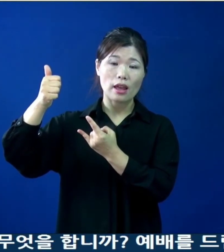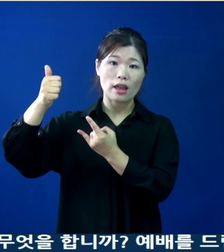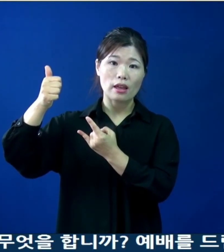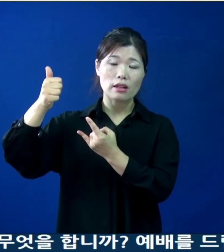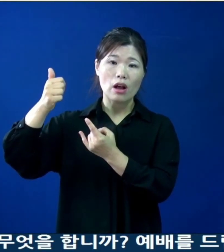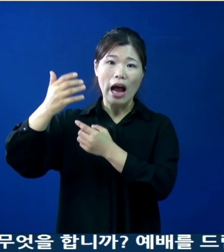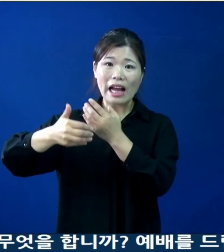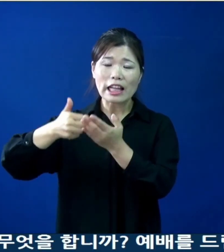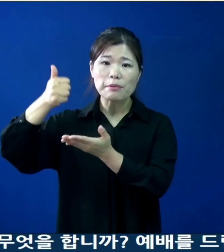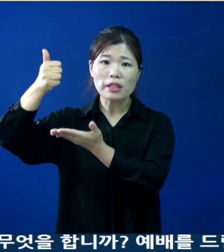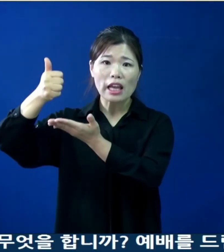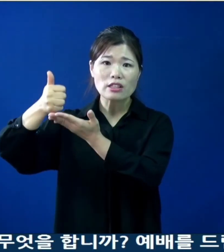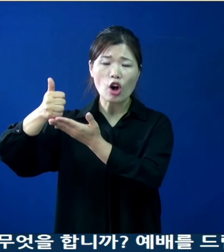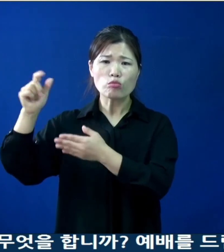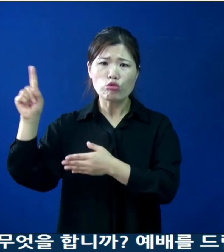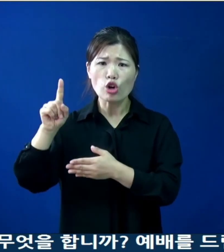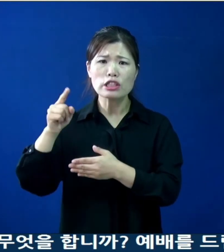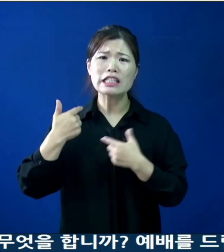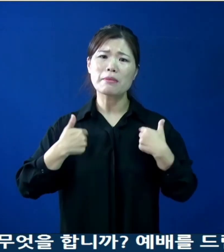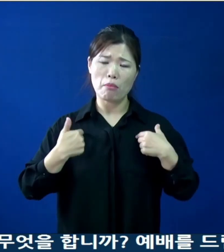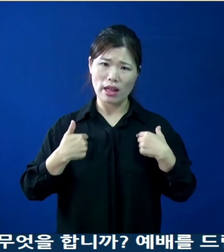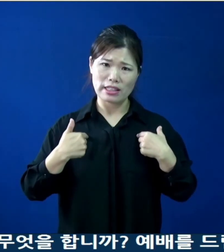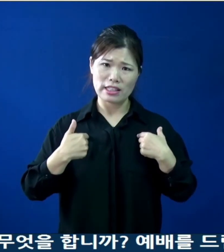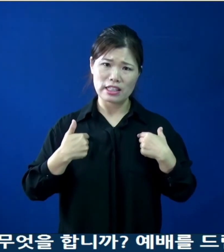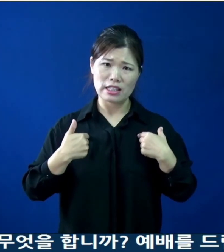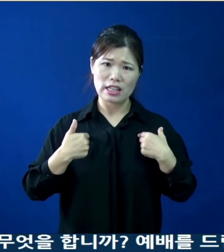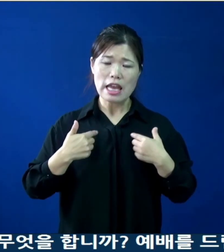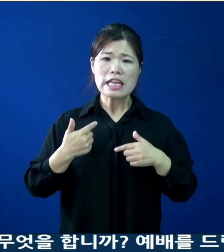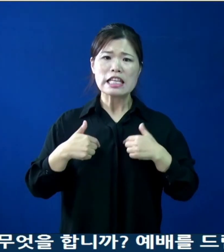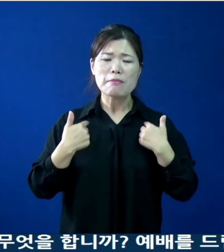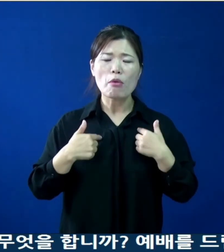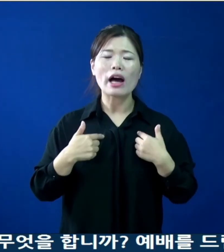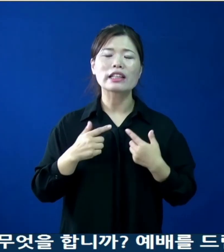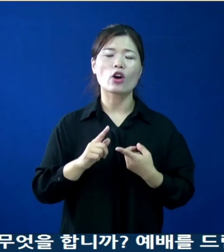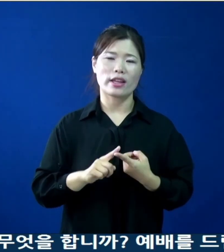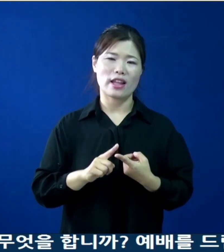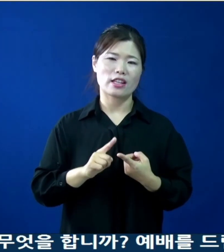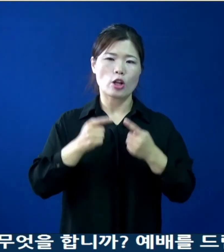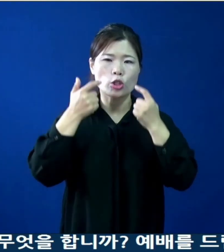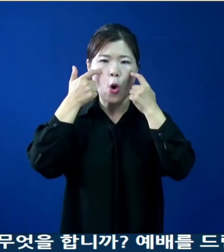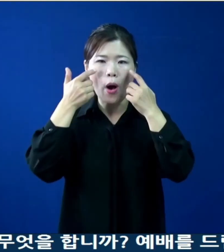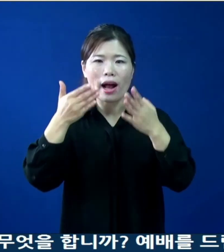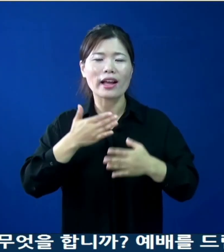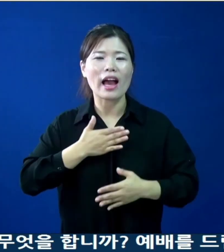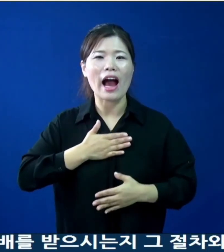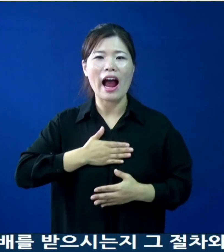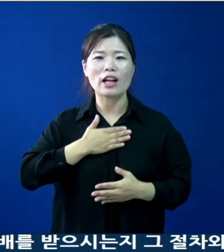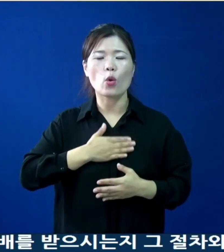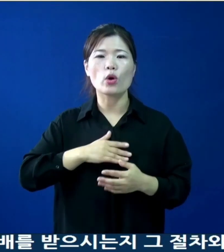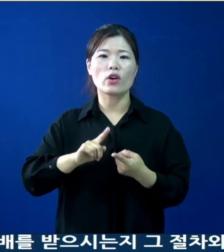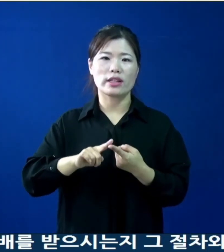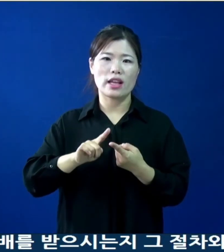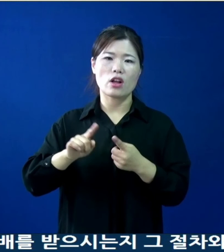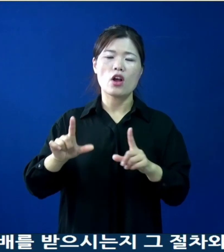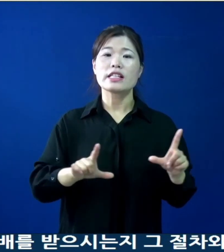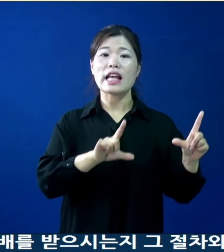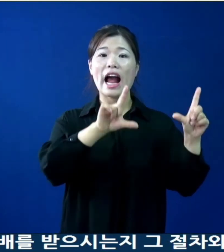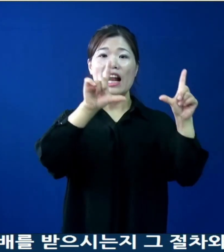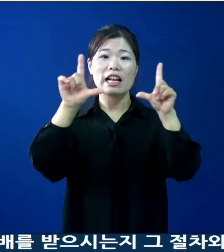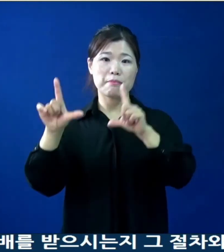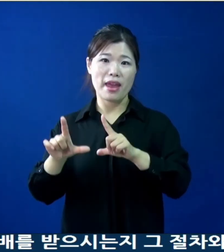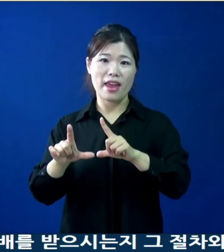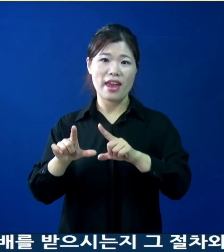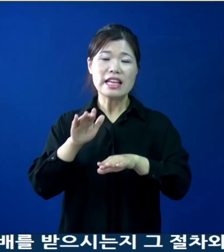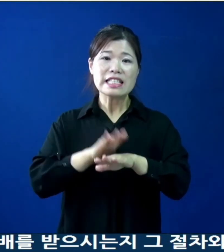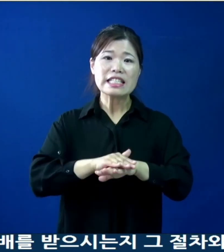무엇을 기뻐하시는지 그 기뻐하시는 바를 정확히 알고 그것을 삶에 실천함으로